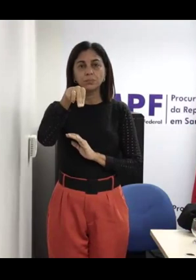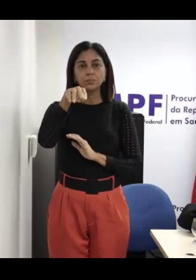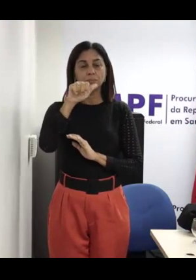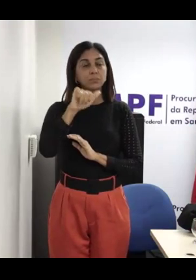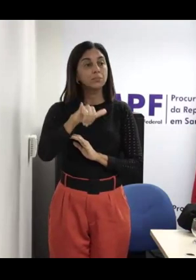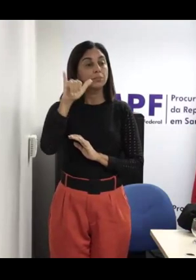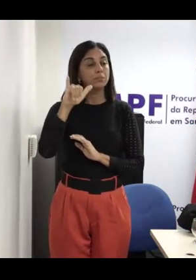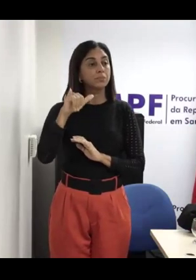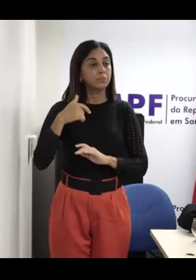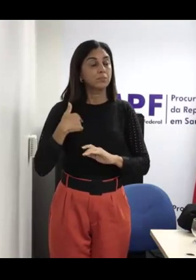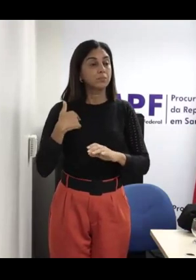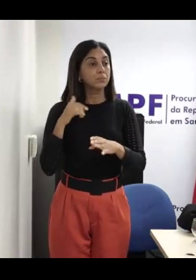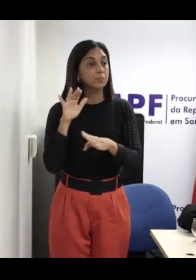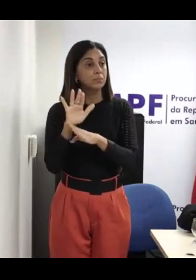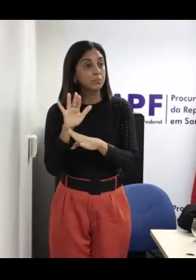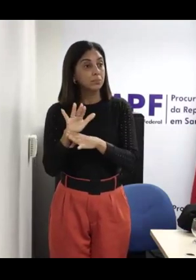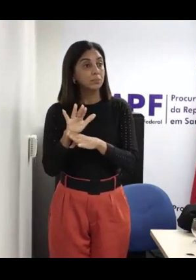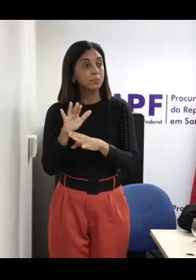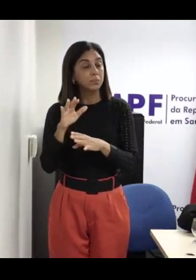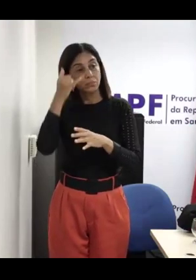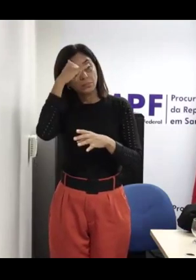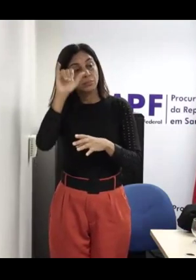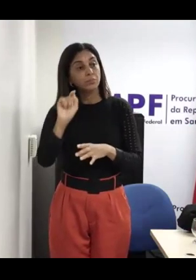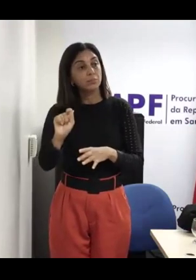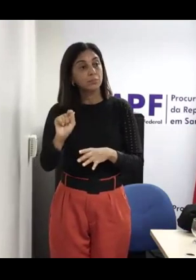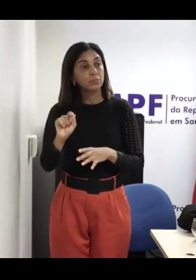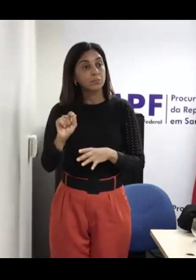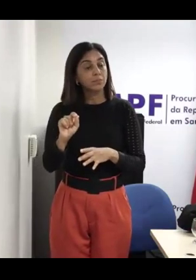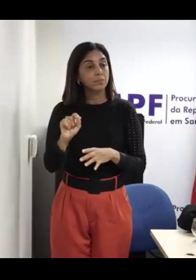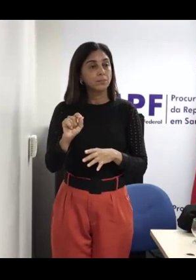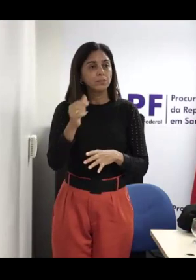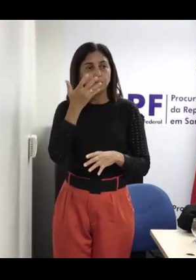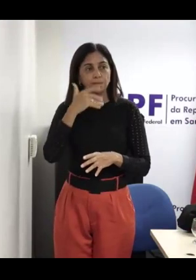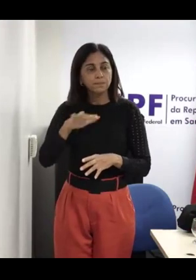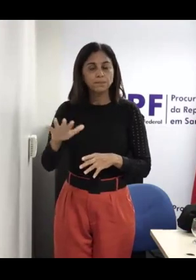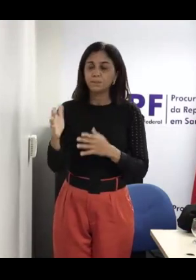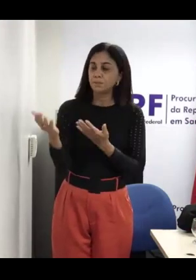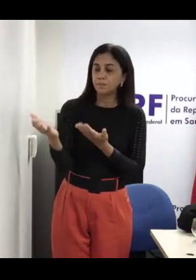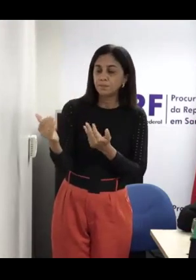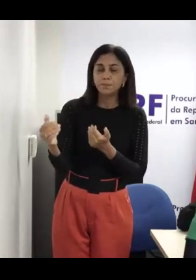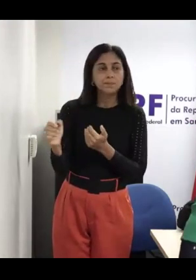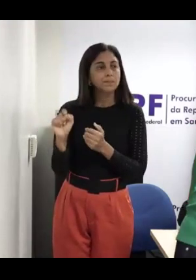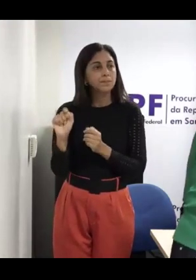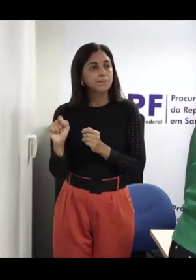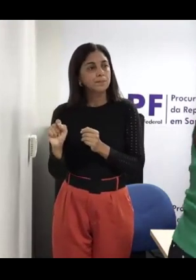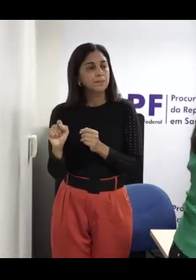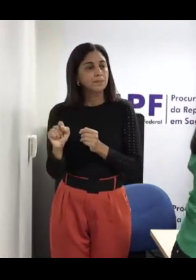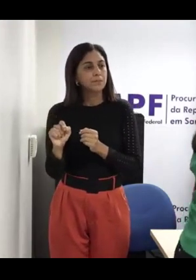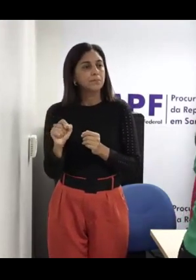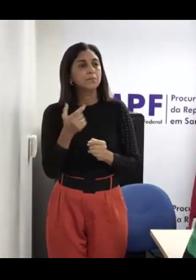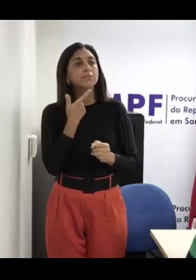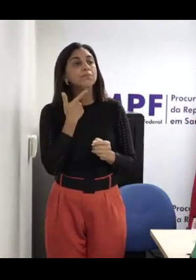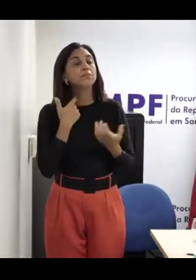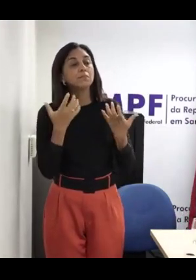protetiva de criança e adolescente e é um acolhimento familiar Então o que a eu venho buscar